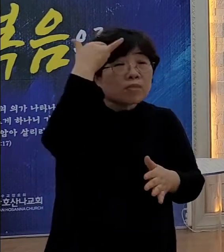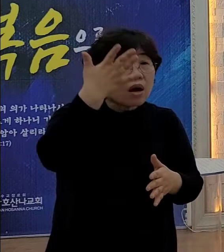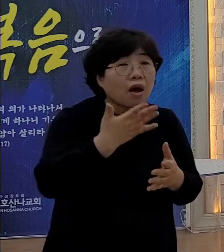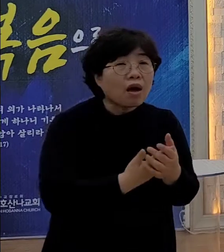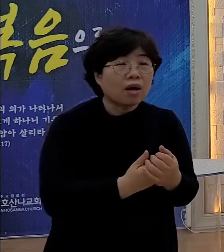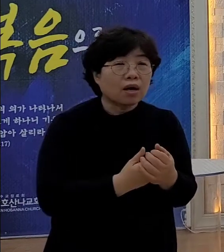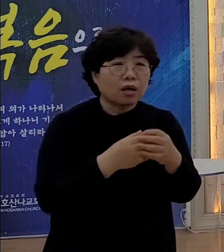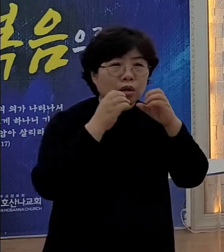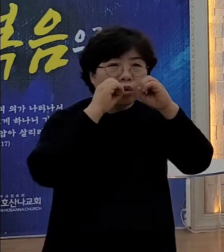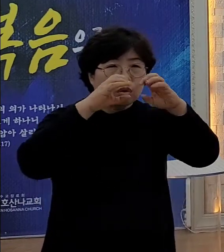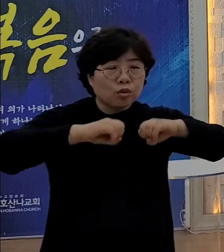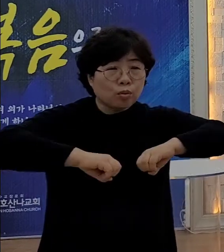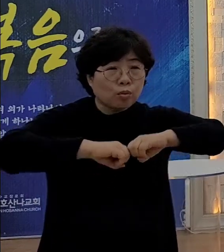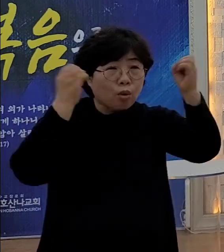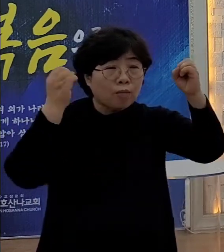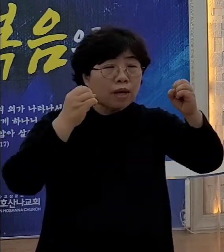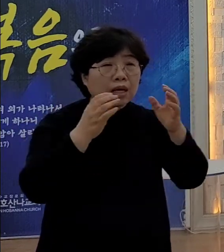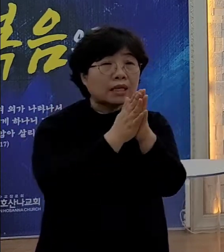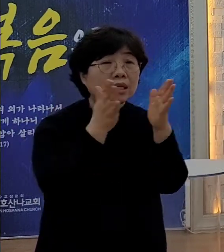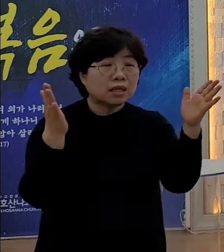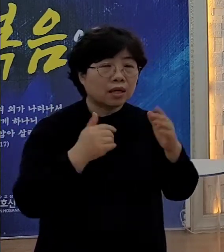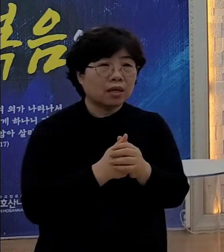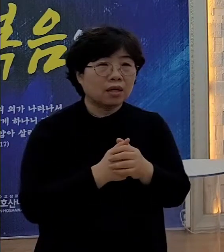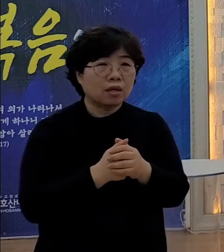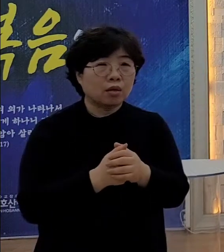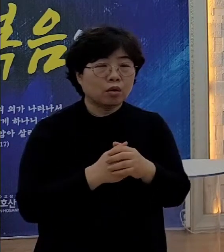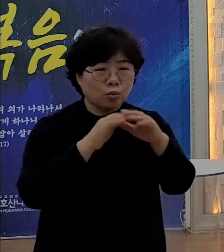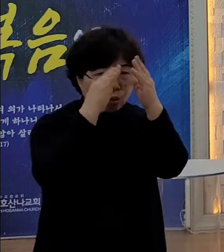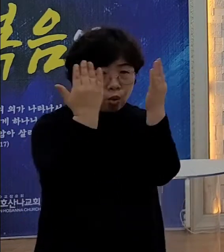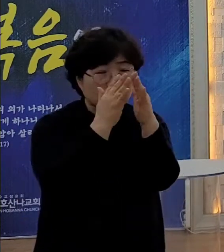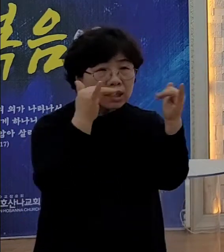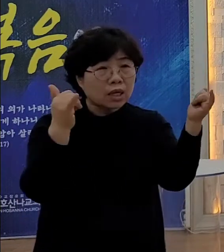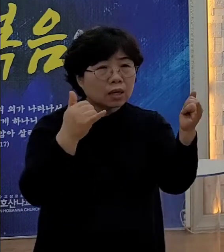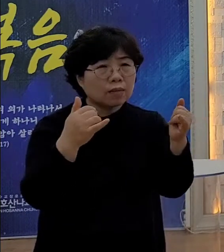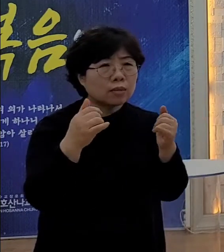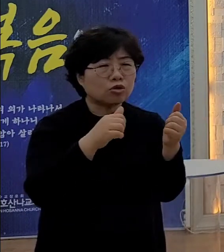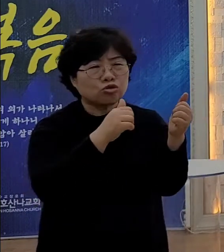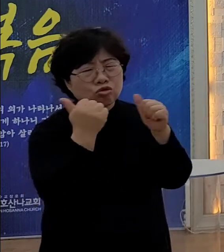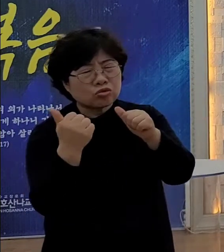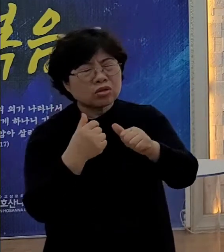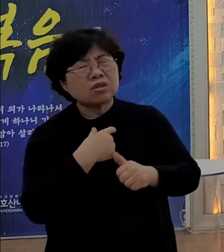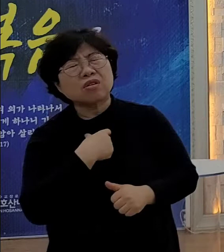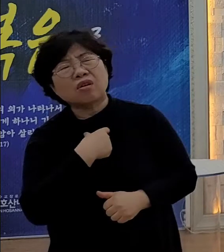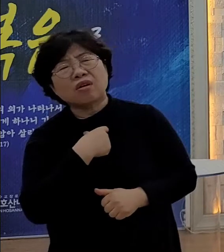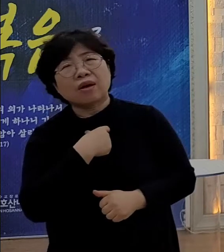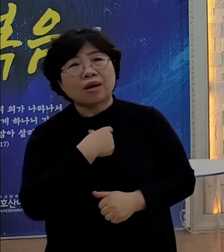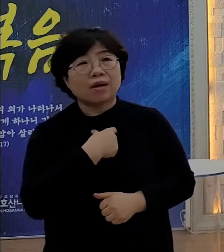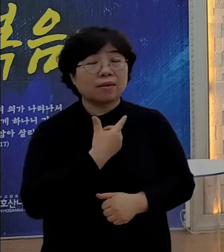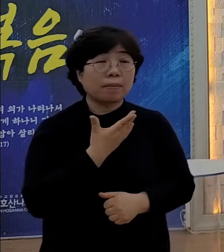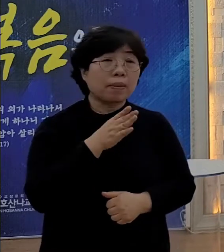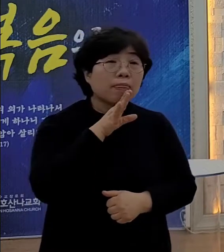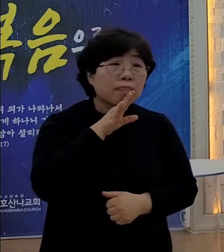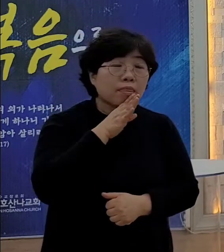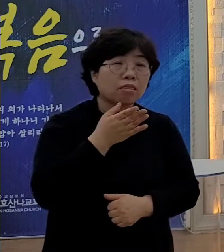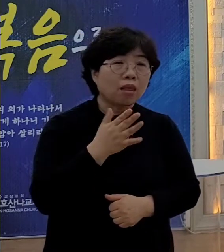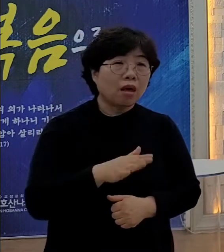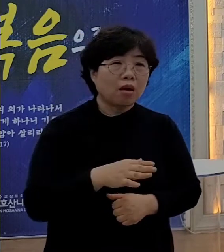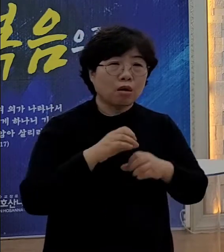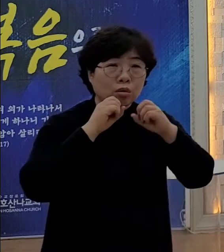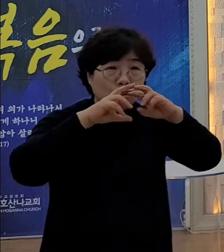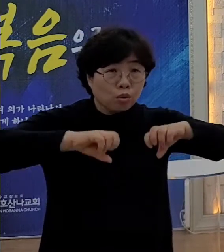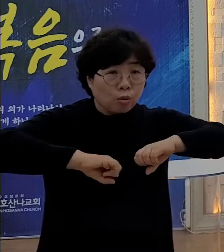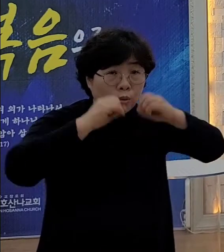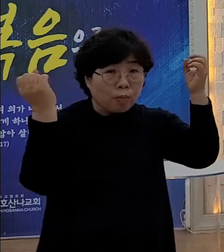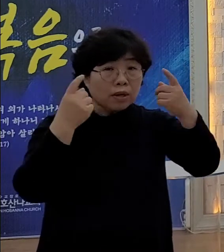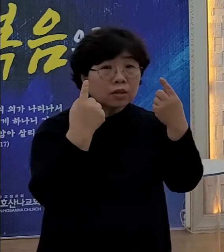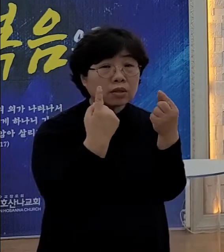이 죽음으로부터 시작해요. 모든 사람이 죽음이라는 걸 싫어합니다. 그죠? 근데 전도폭발의 첫 질문이 뭐냐면